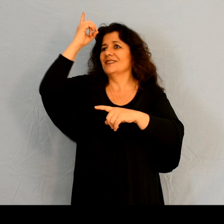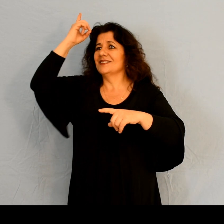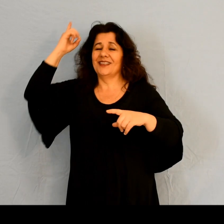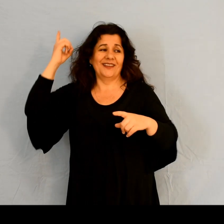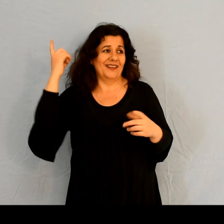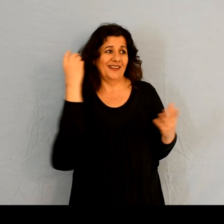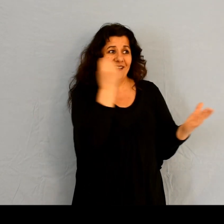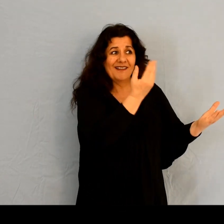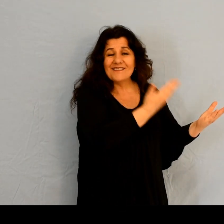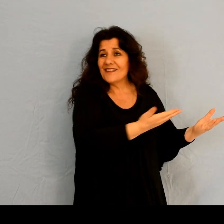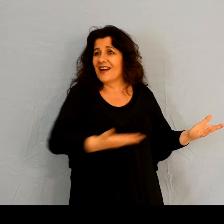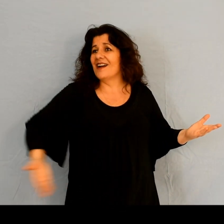la délivrance de Jérusalem.